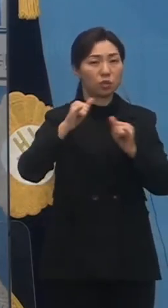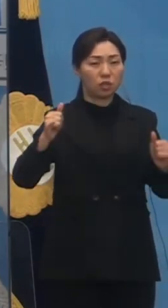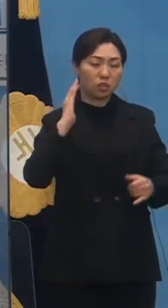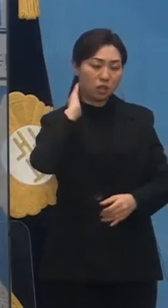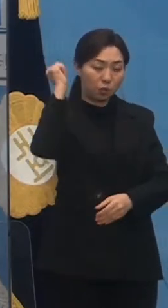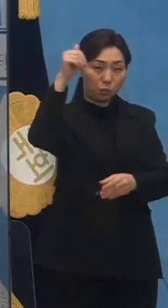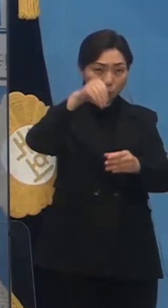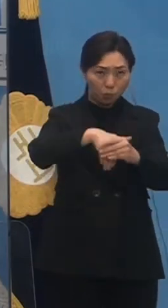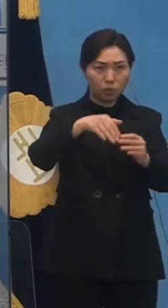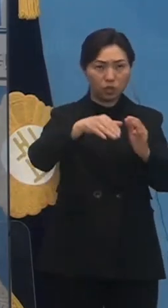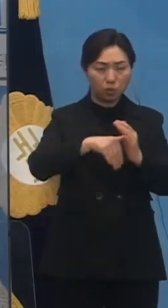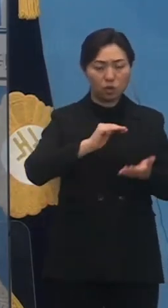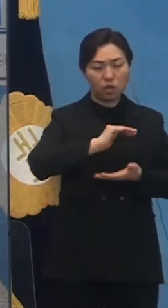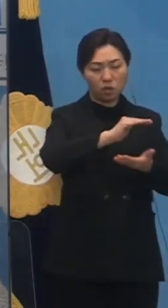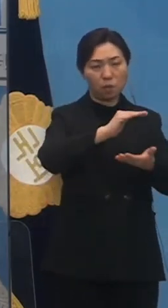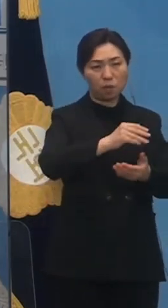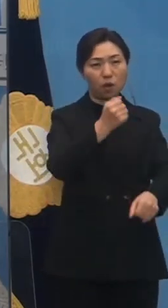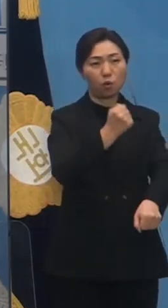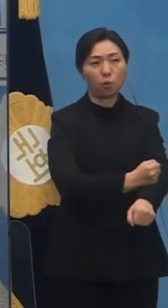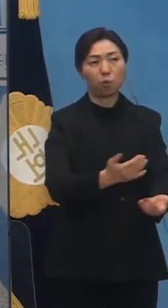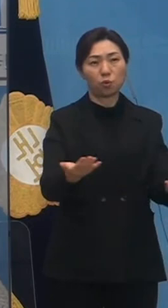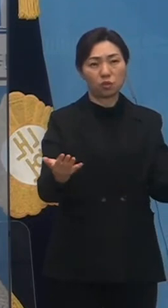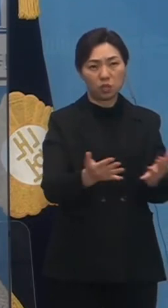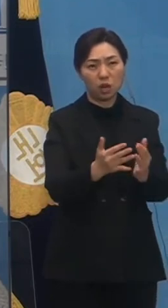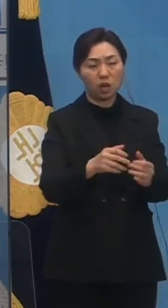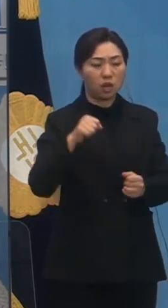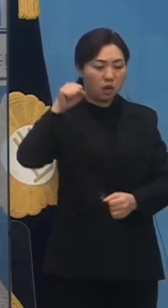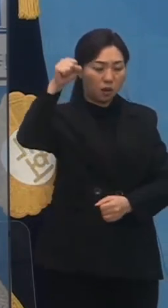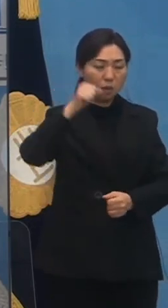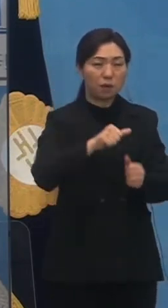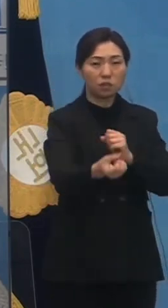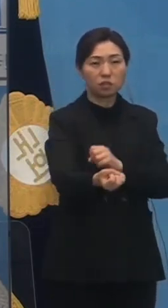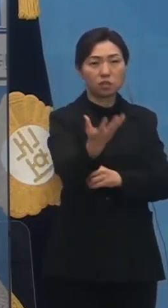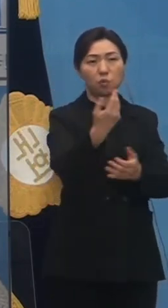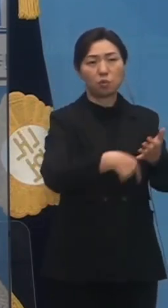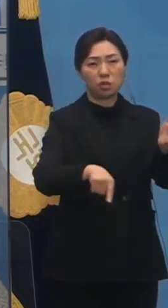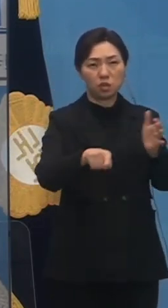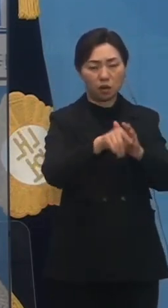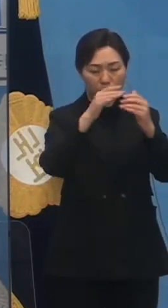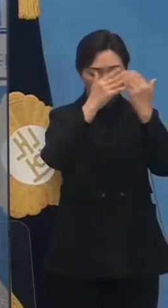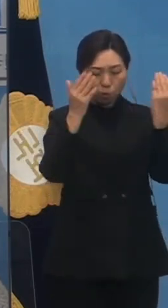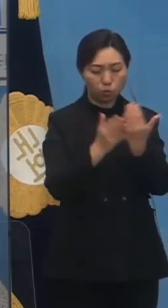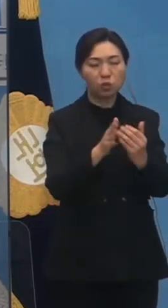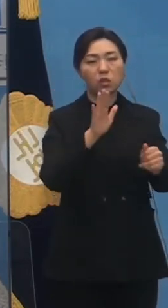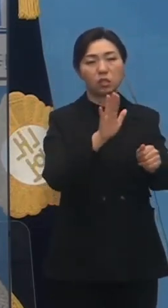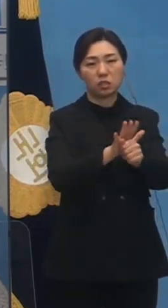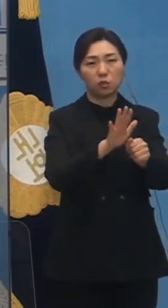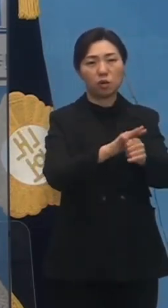변함없이 택배 노동자들의 파업투쟁 승리를 위해 모든 지원과 연대를 아끼지 않겠습니다.